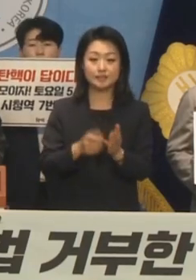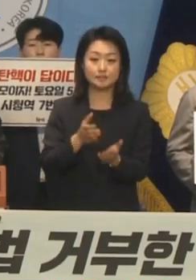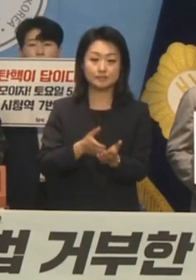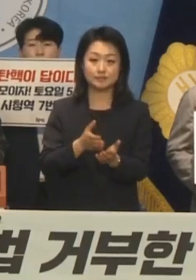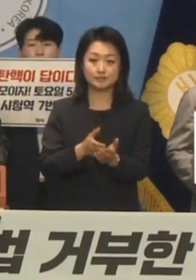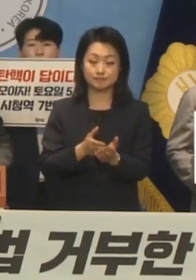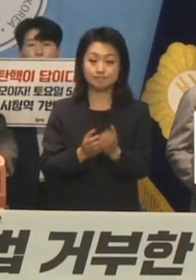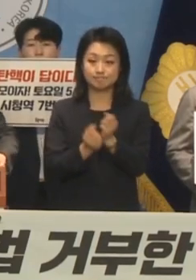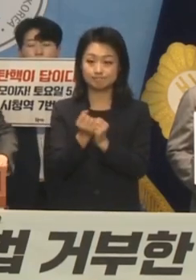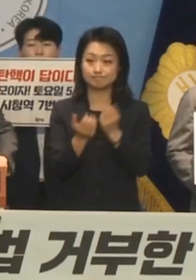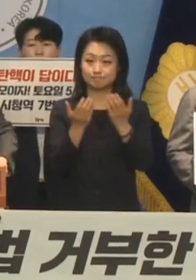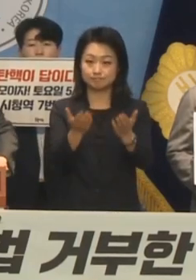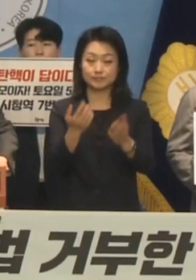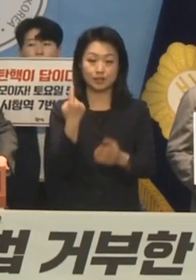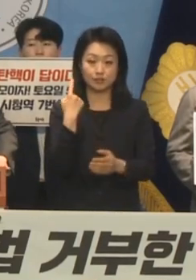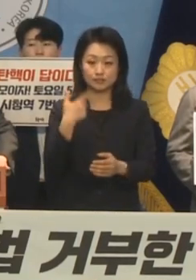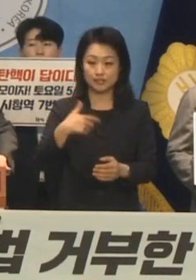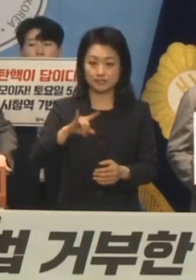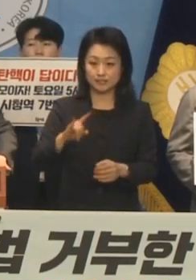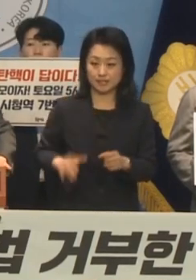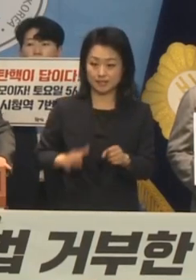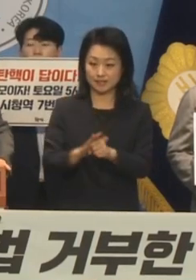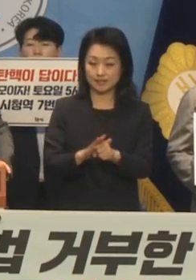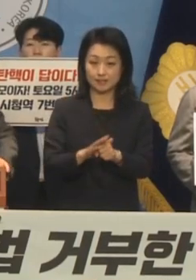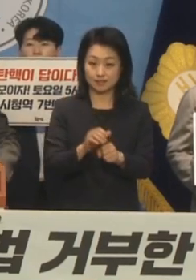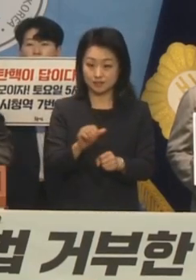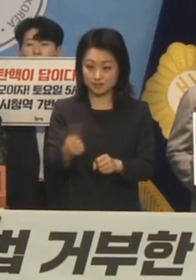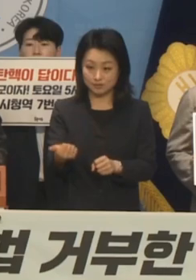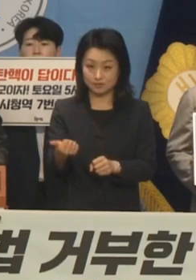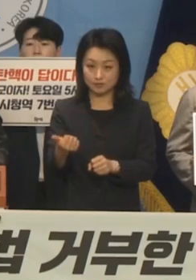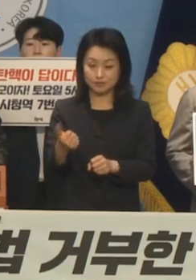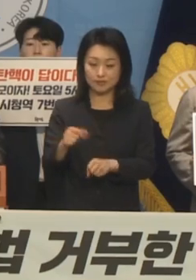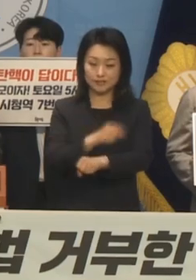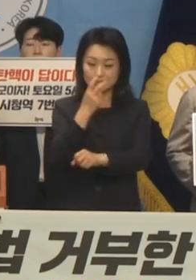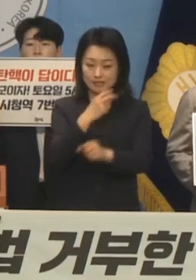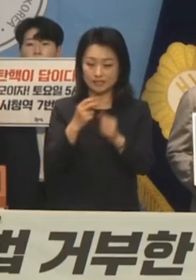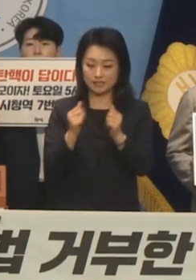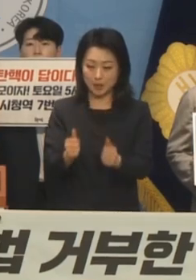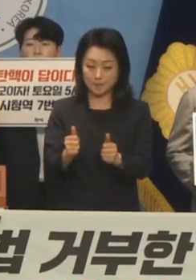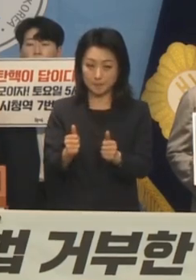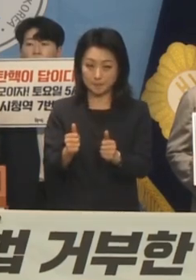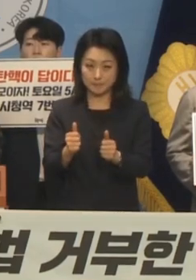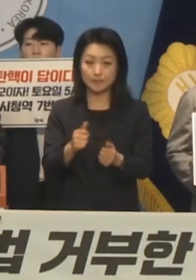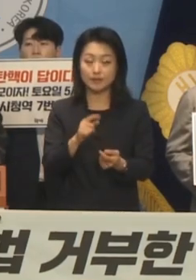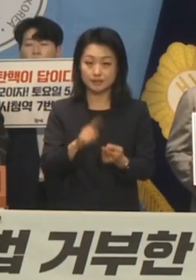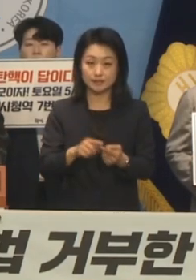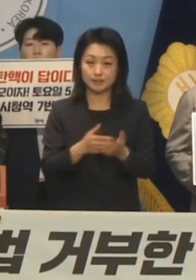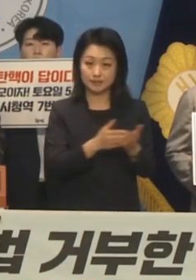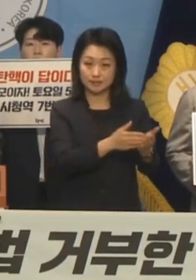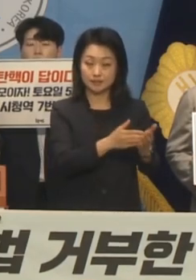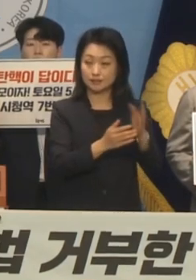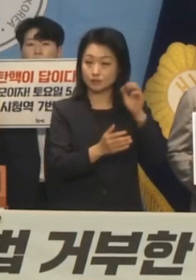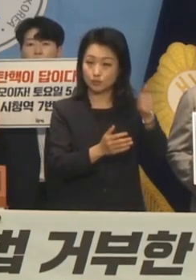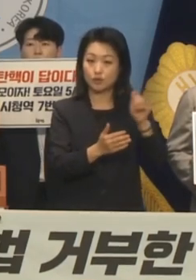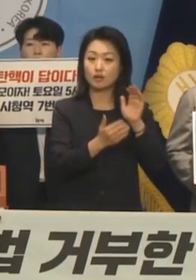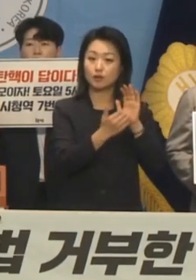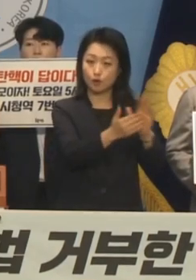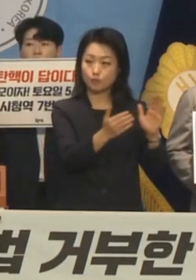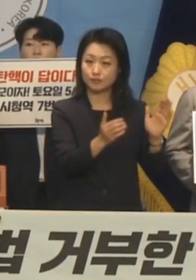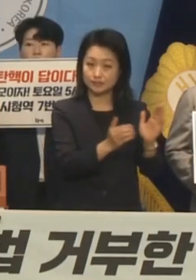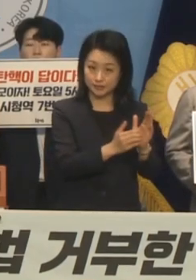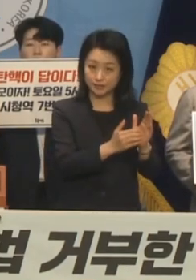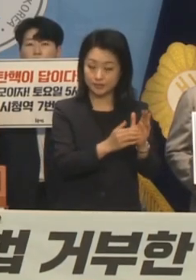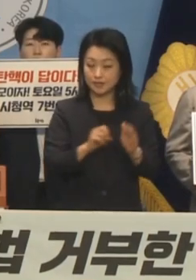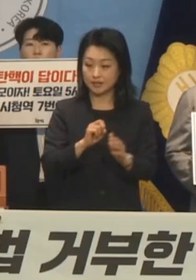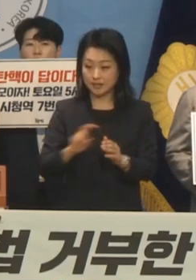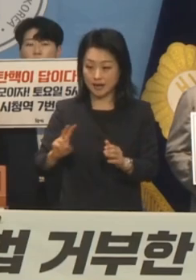관련해서 윤석열 대통령이 거부권 행사했는데요. 이와 관련해서 야당 시민사회단체들 모두